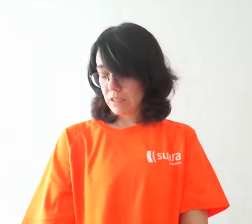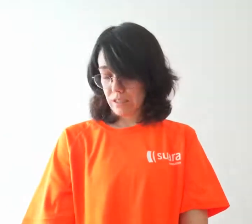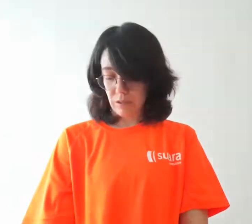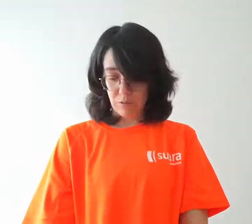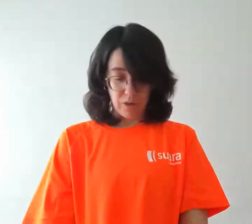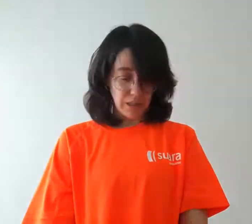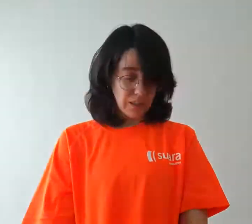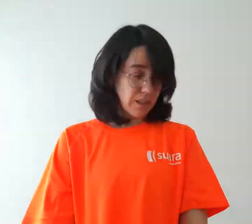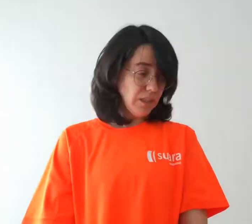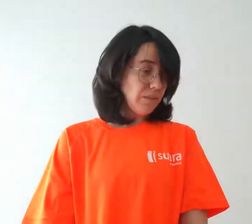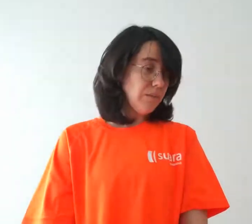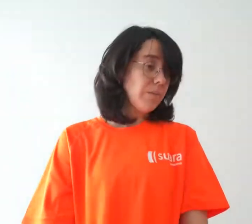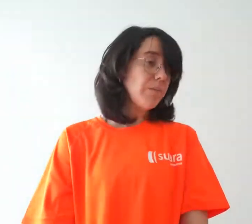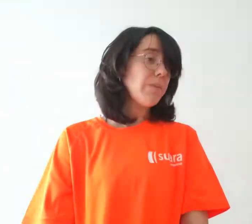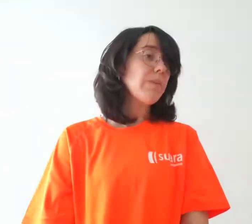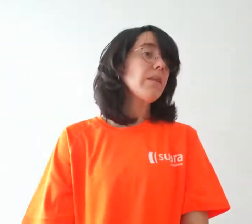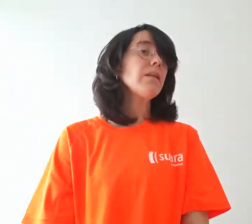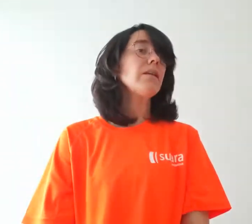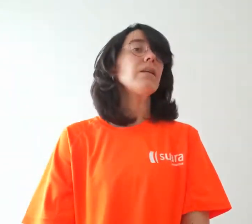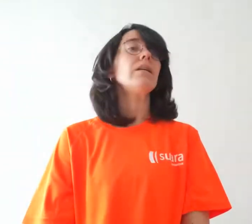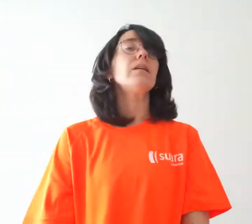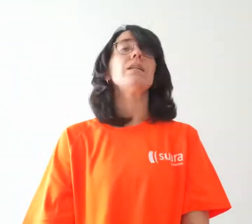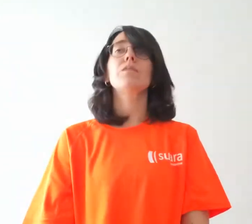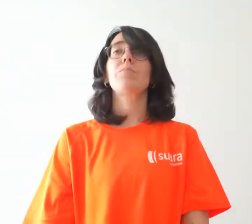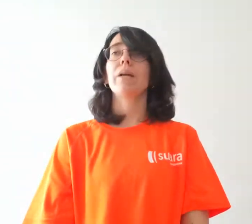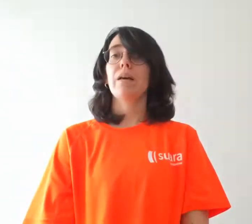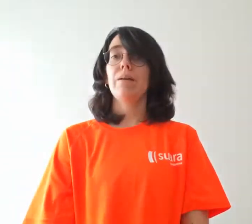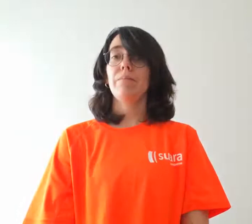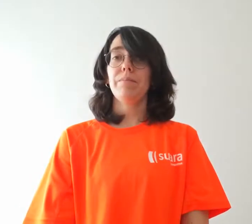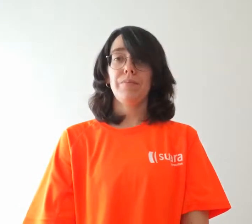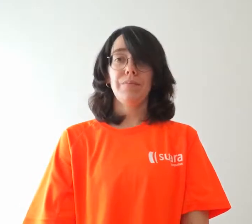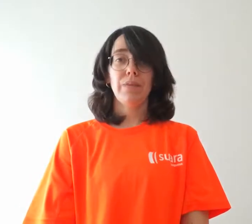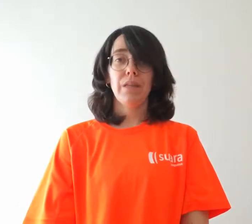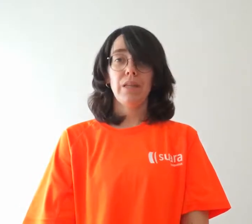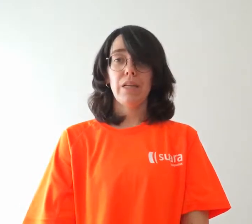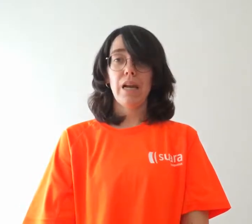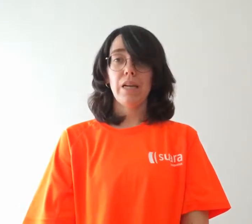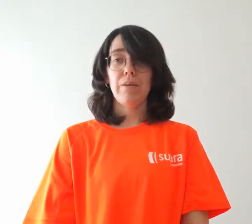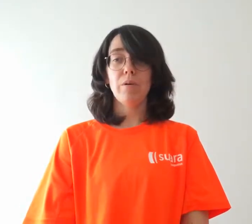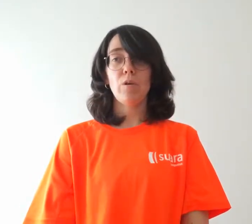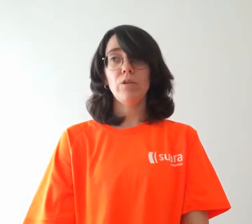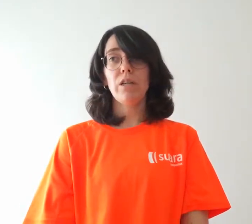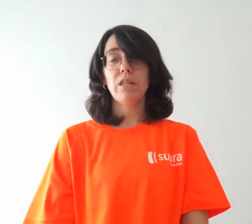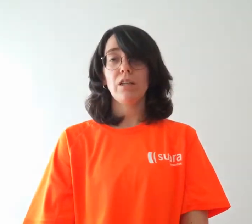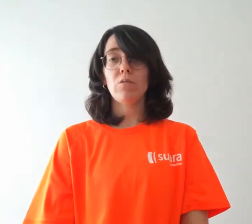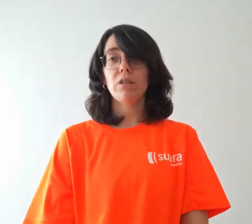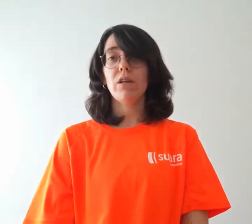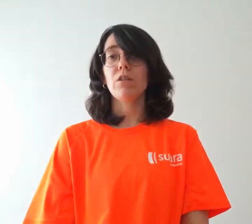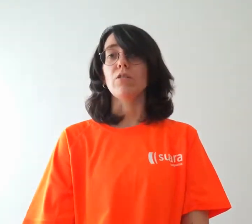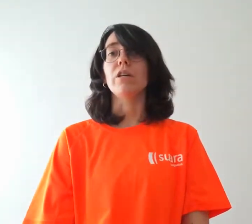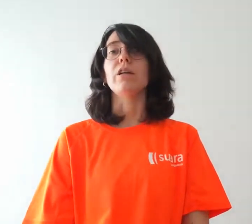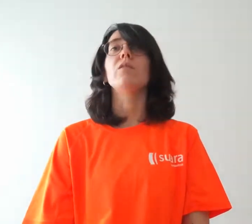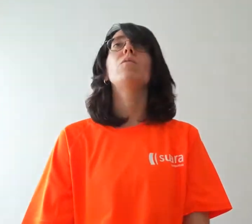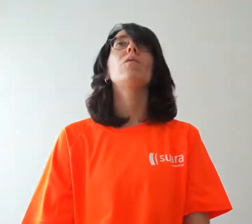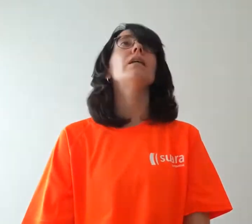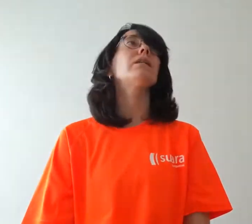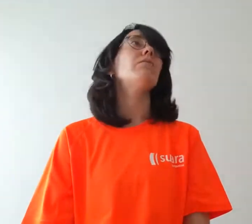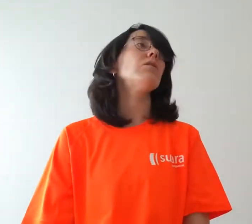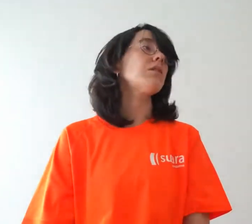i 4. Ens parem i ara anem contra les agulles del rellotge. 4 voltes